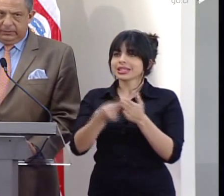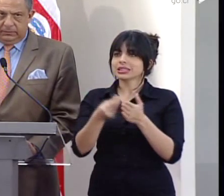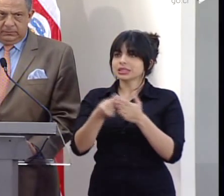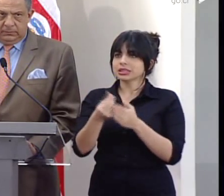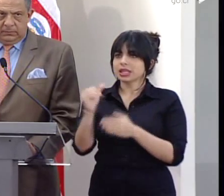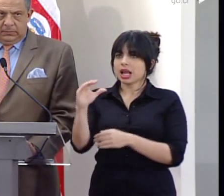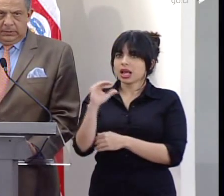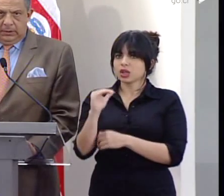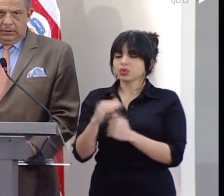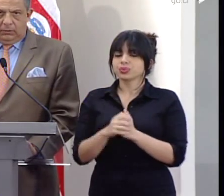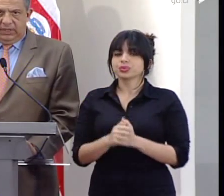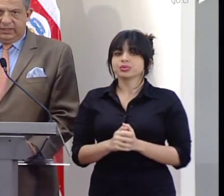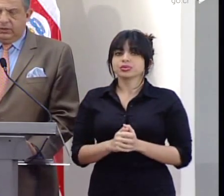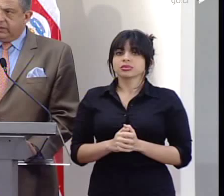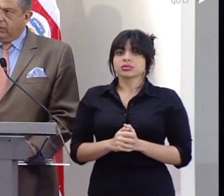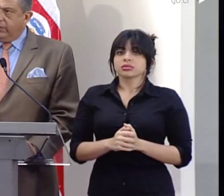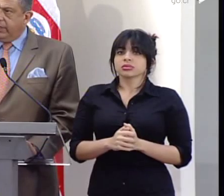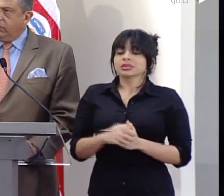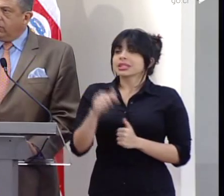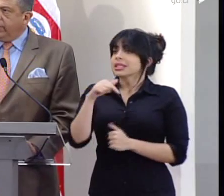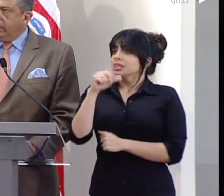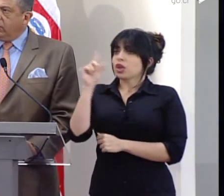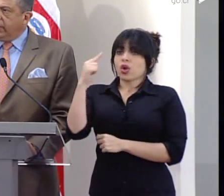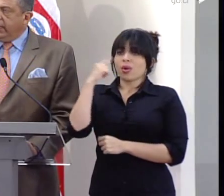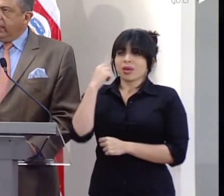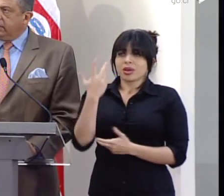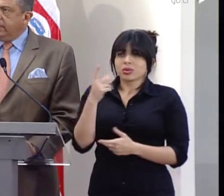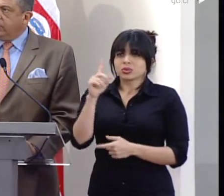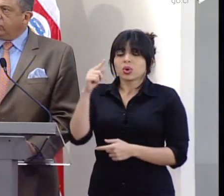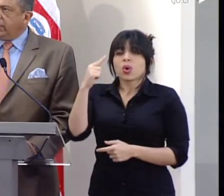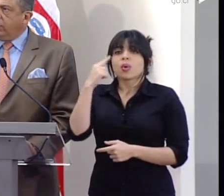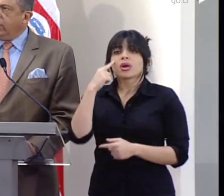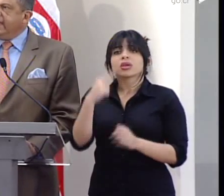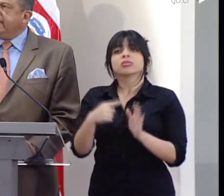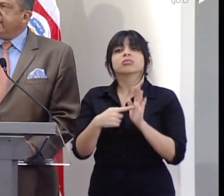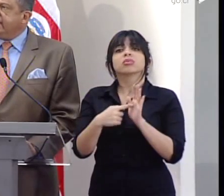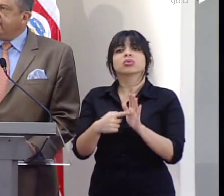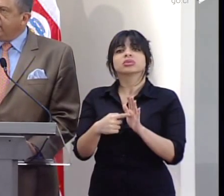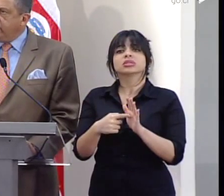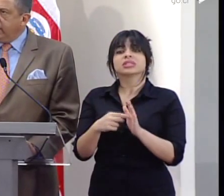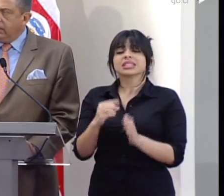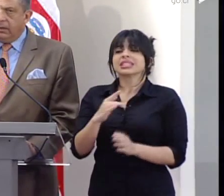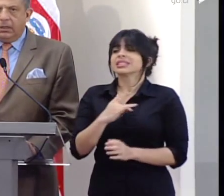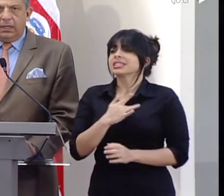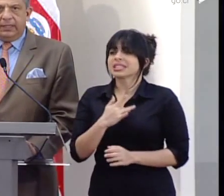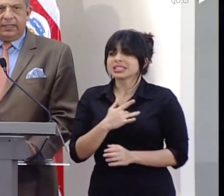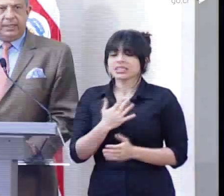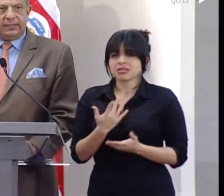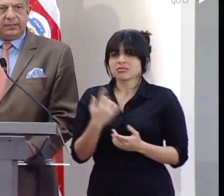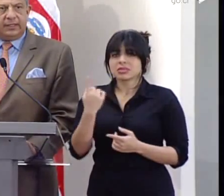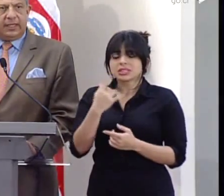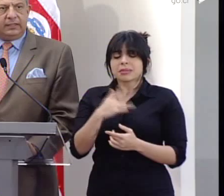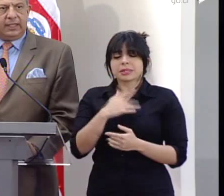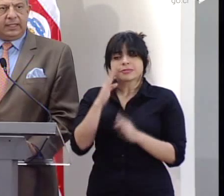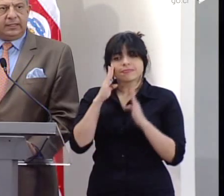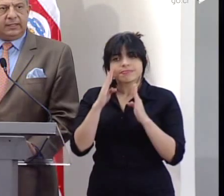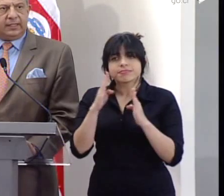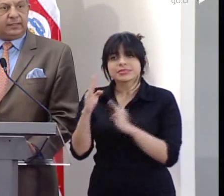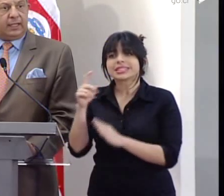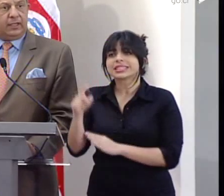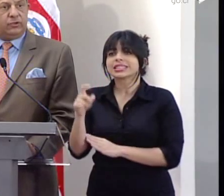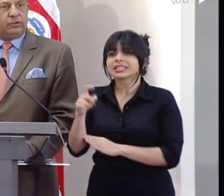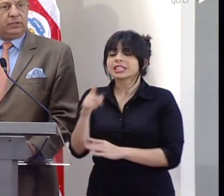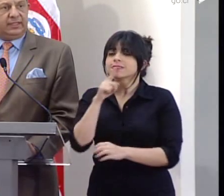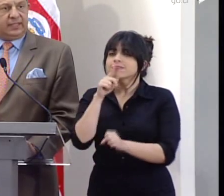salariales. No ha sido este gobierno un gobierno que se haya mostrado insensible ante la necesidad de